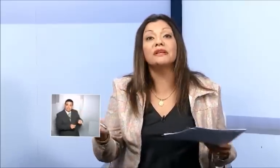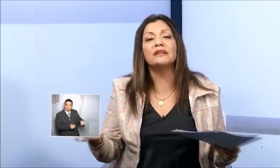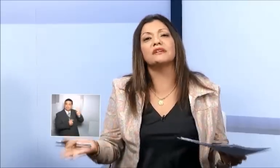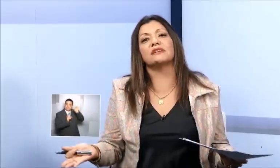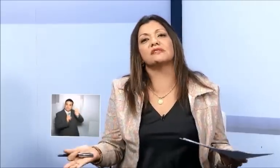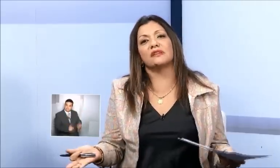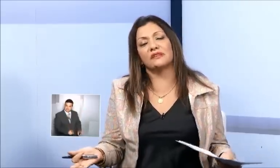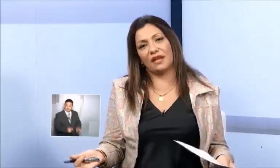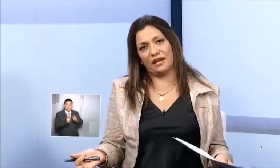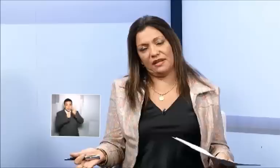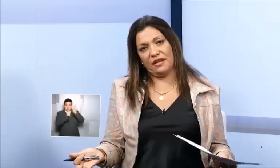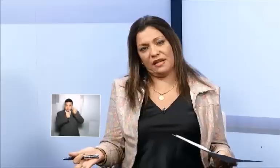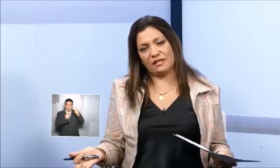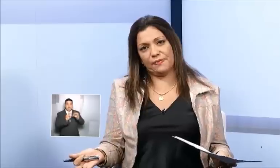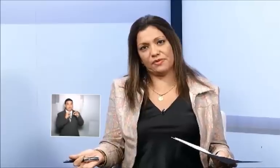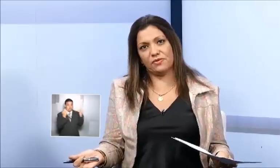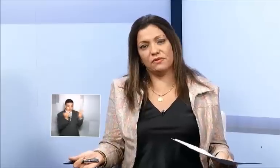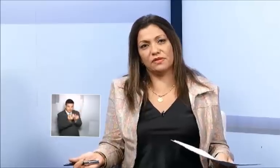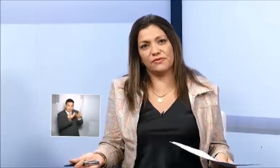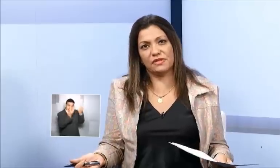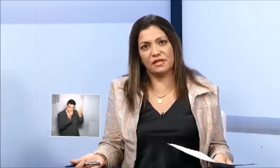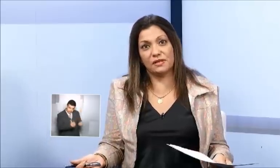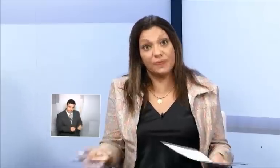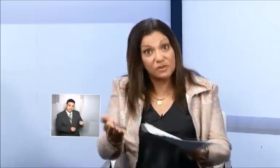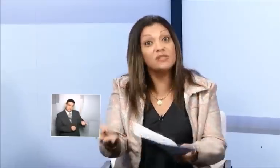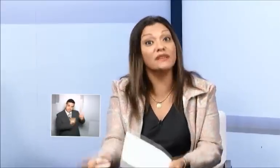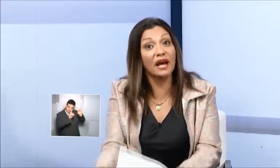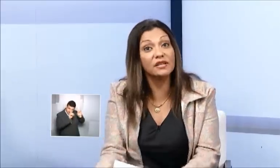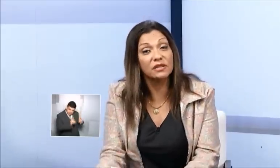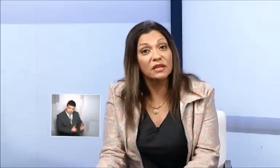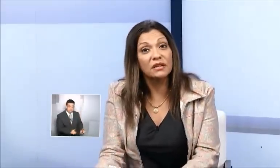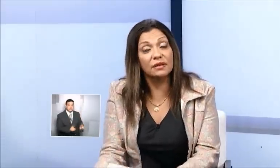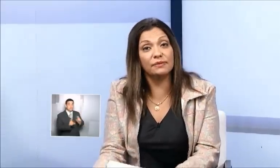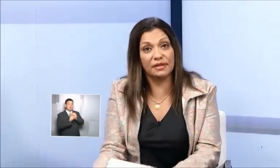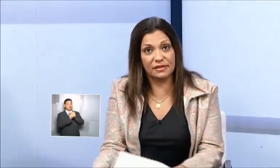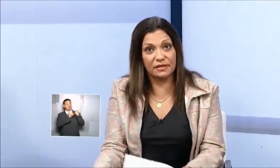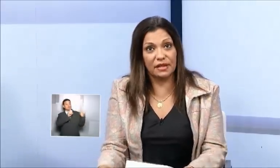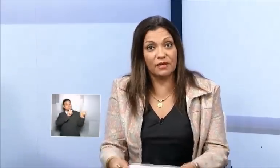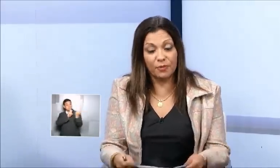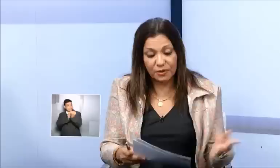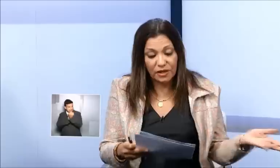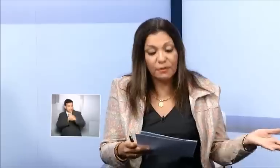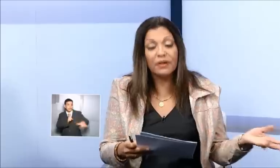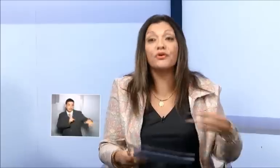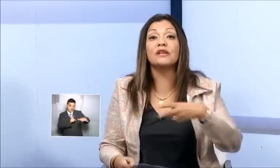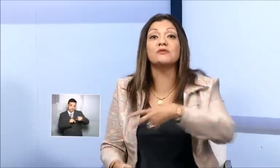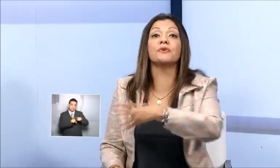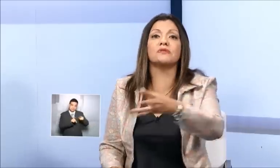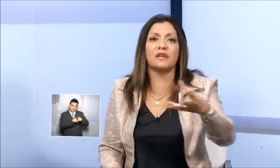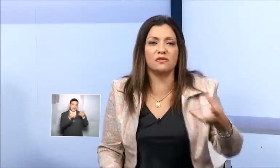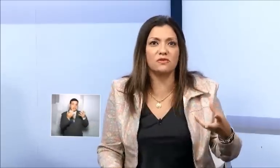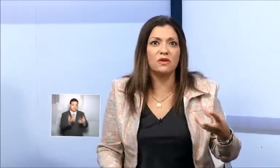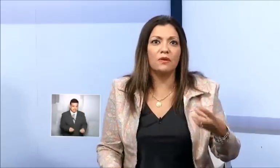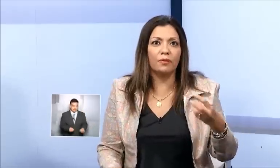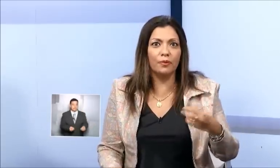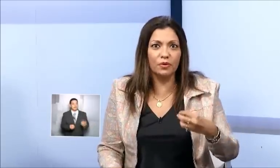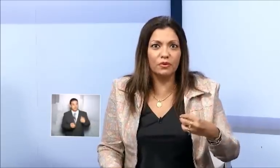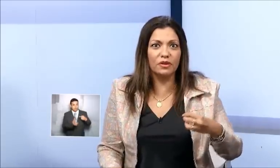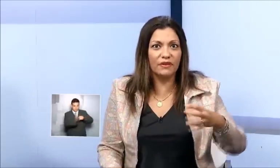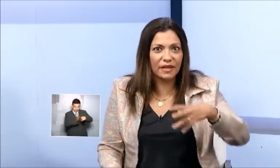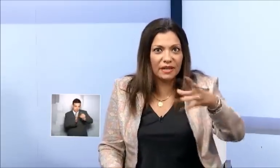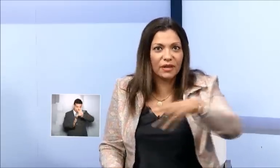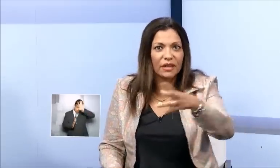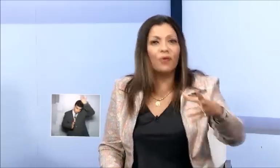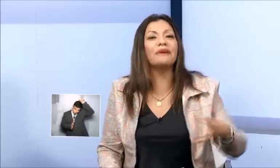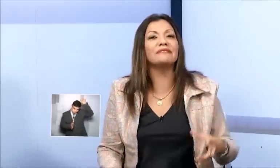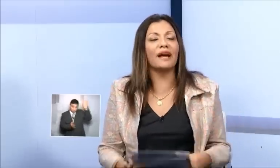a família tem que aceitar essa pessoa com deficiência, para a sociedade também aceitá-la. Eu vou perguntar como é que foi esse processo para o Bruno, que